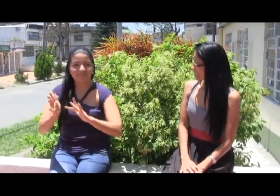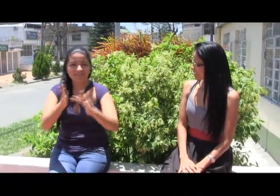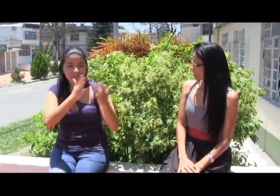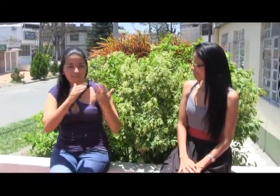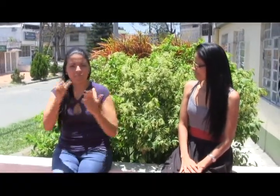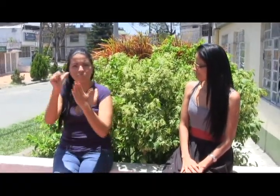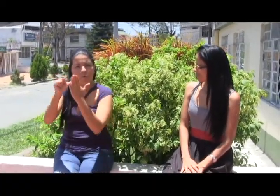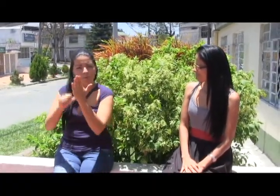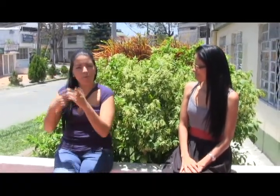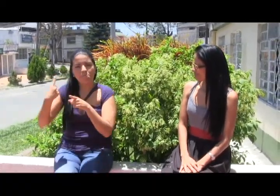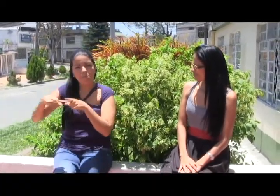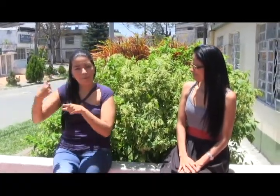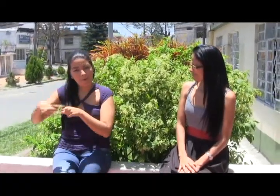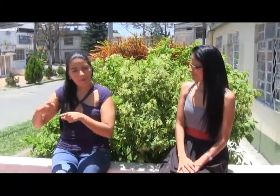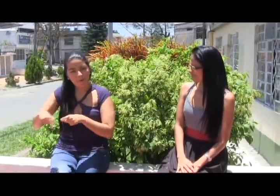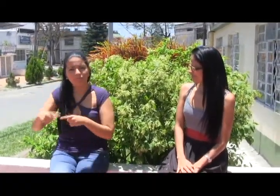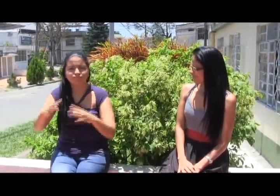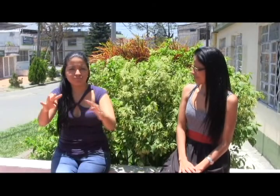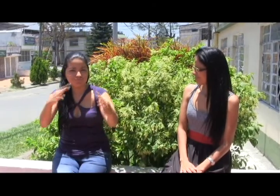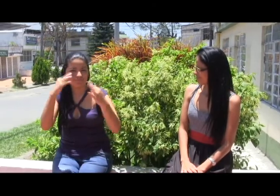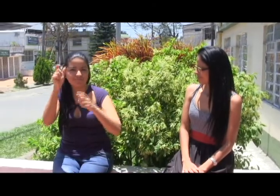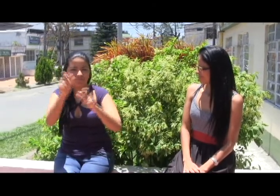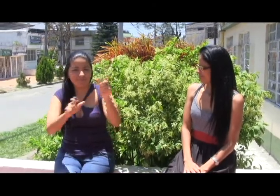El magazine Conectados por Signos, con sus diferentes temas,